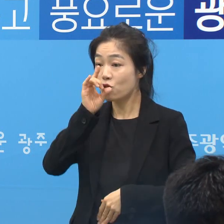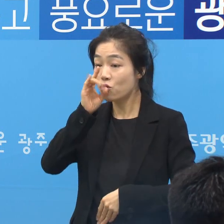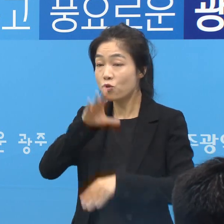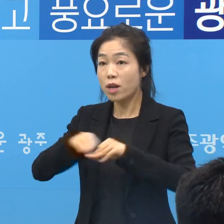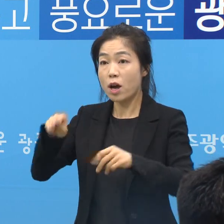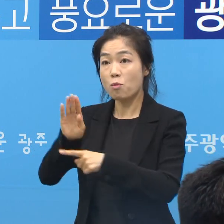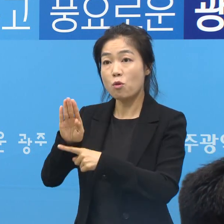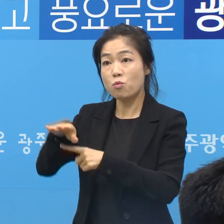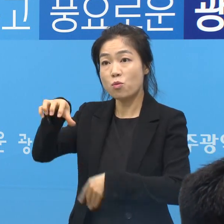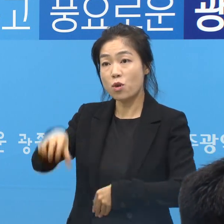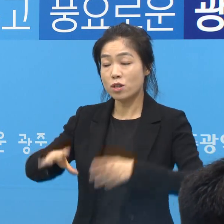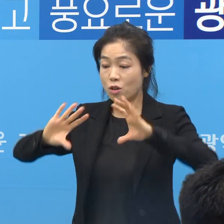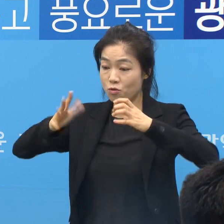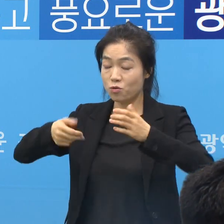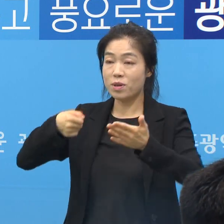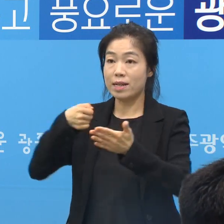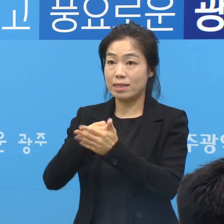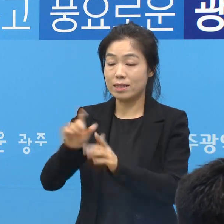중대본에서는